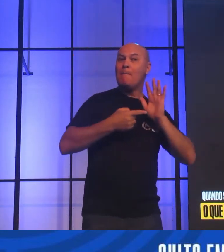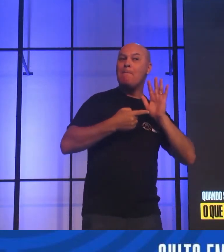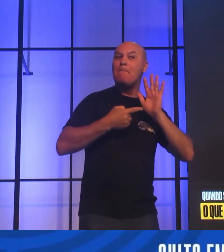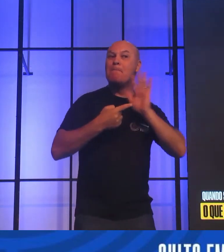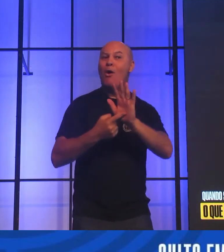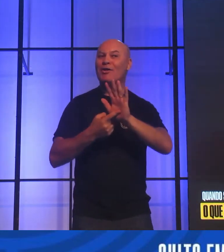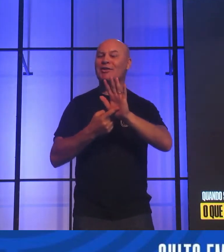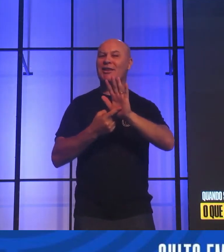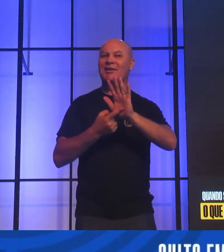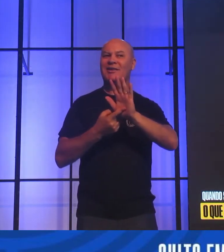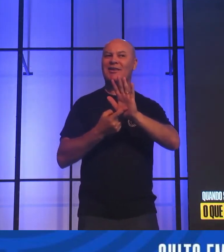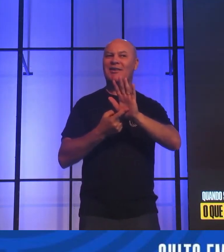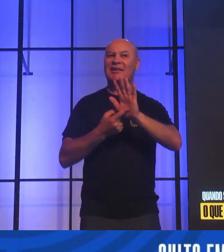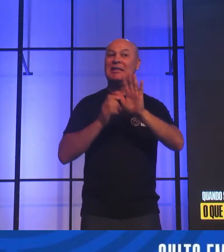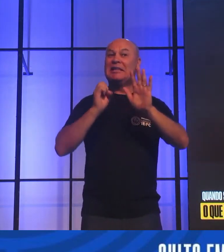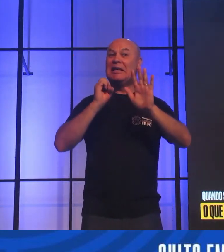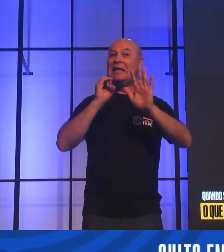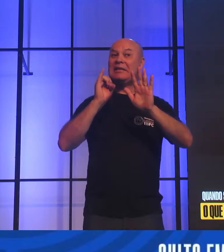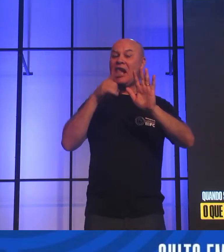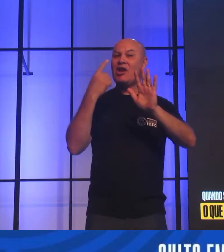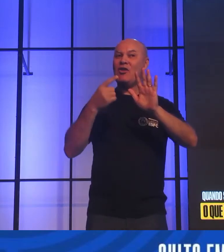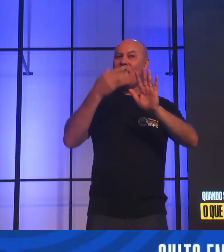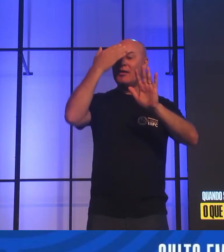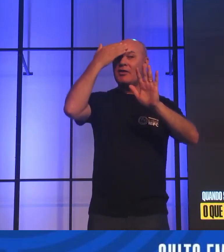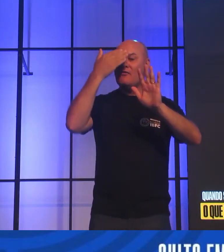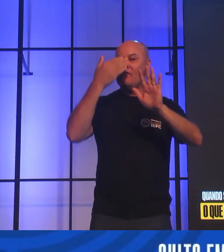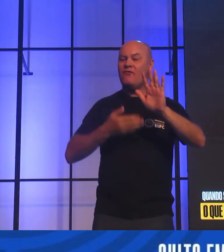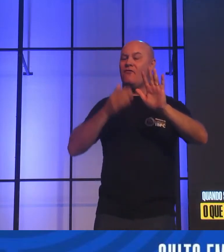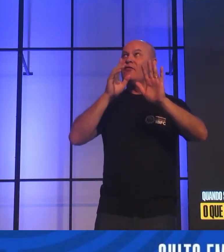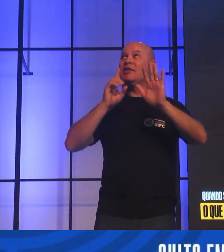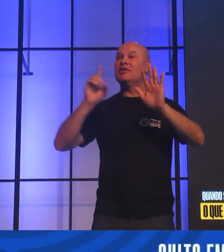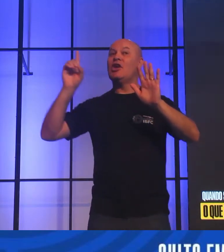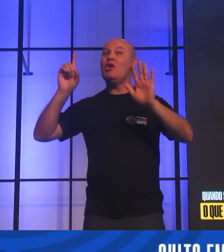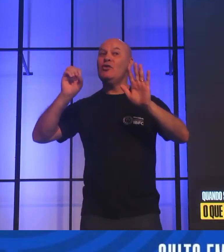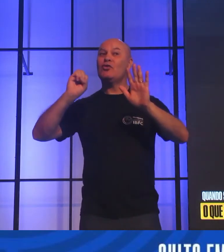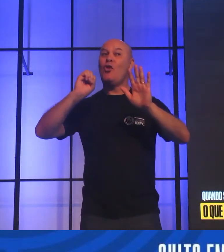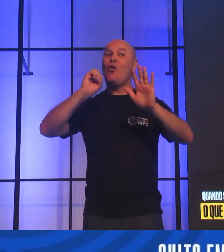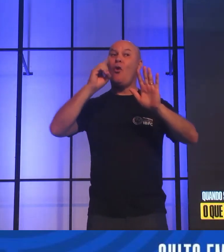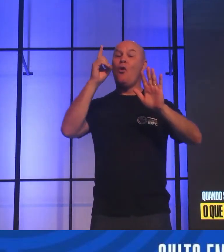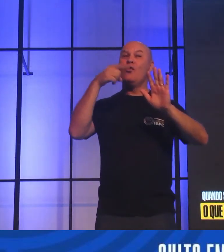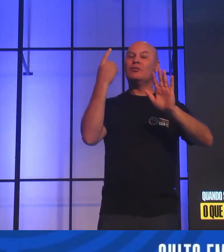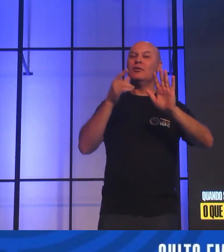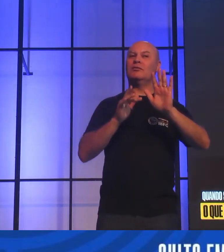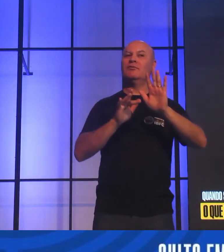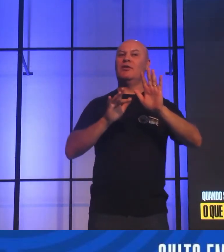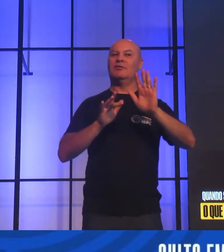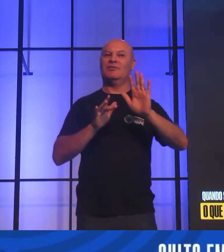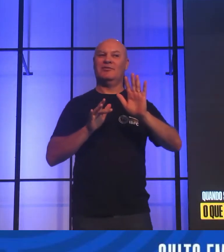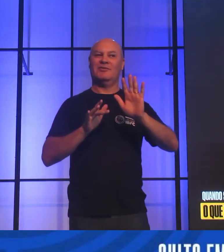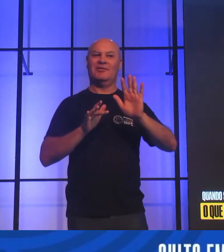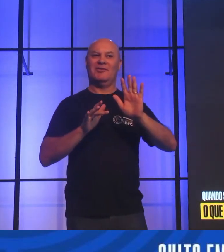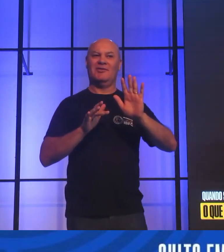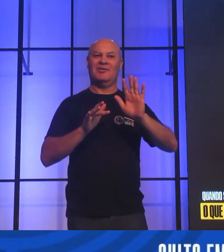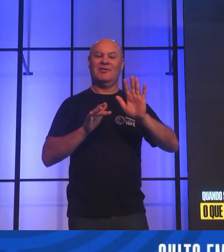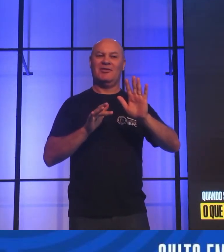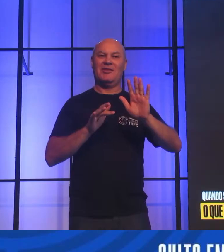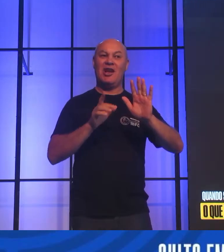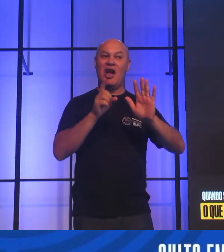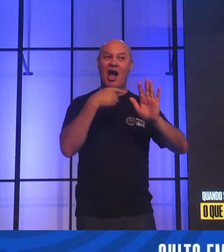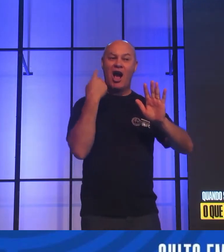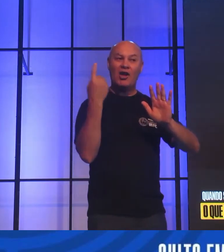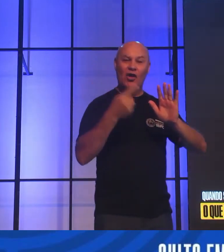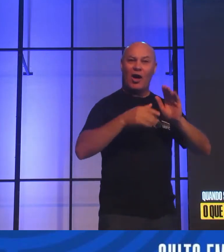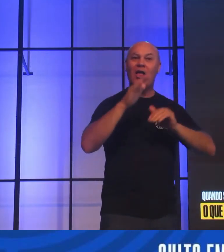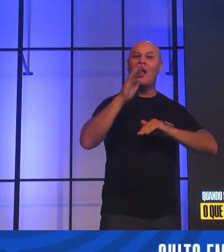mais sobre aquilo que a gente acredita em Deus do que as nossas próprias ações, do que as